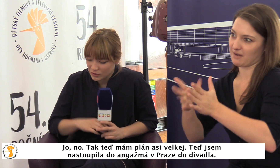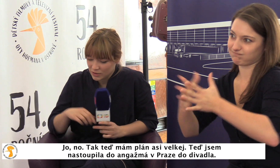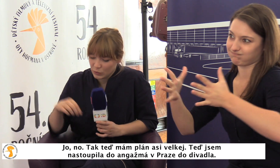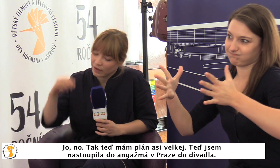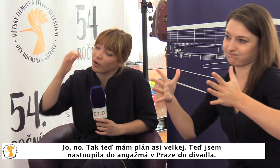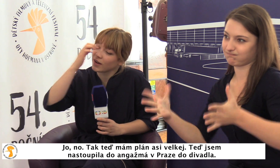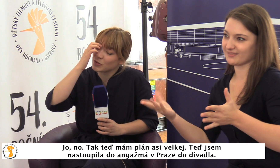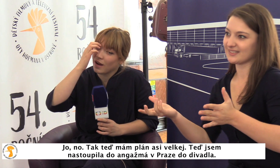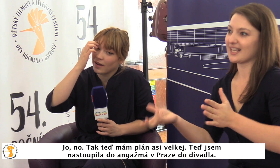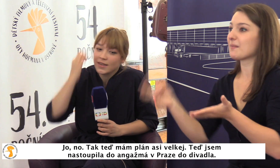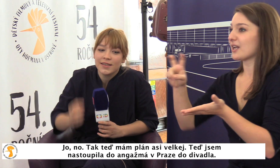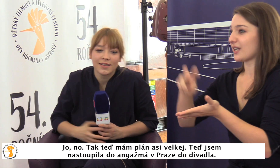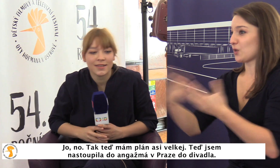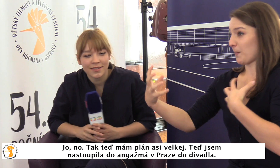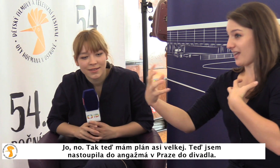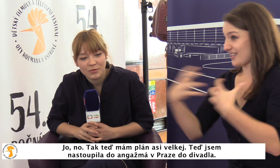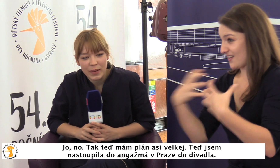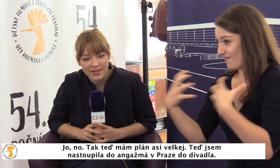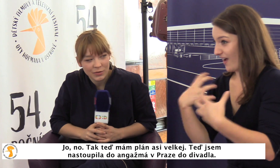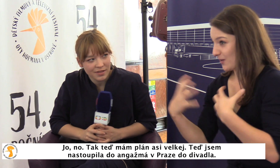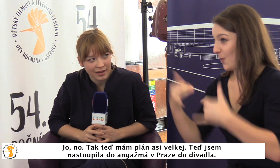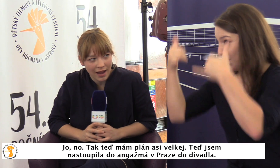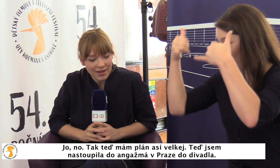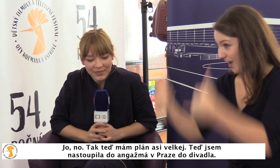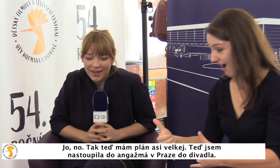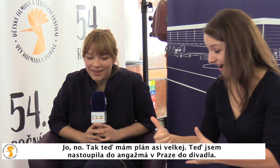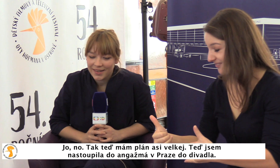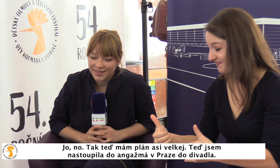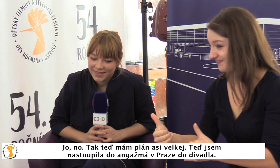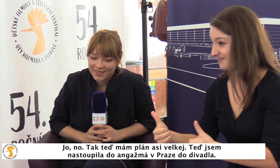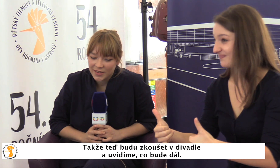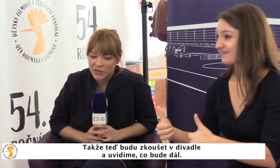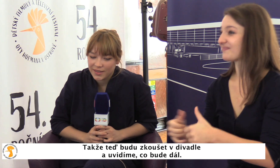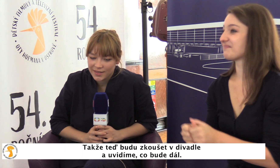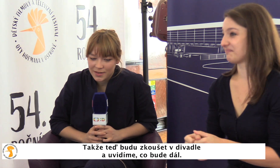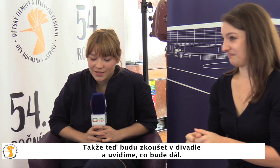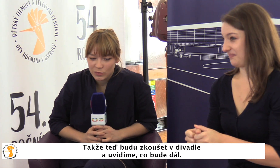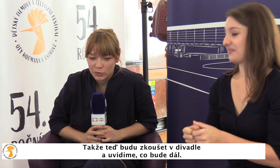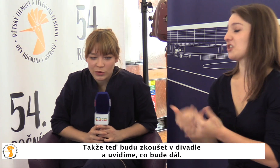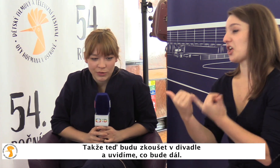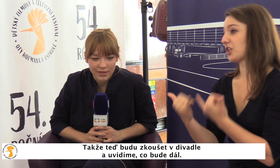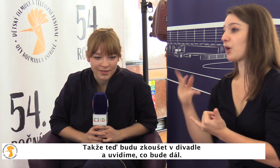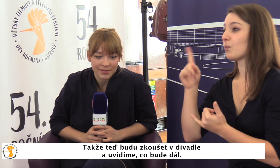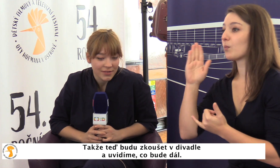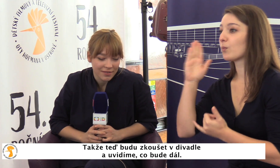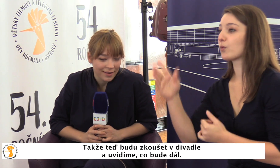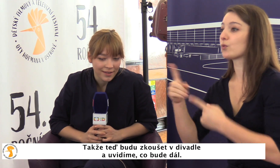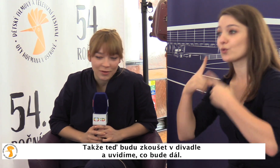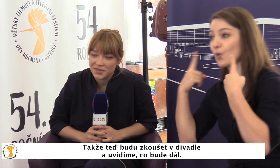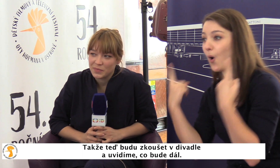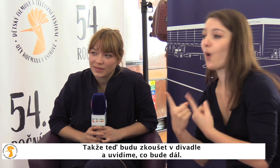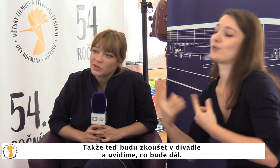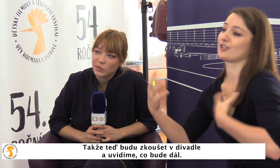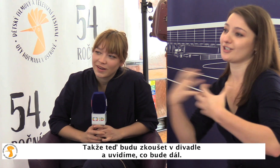jsem nastoupila do angažmá v Praze do divadla, takže teď budu zkoušet v divadle